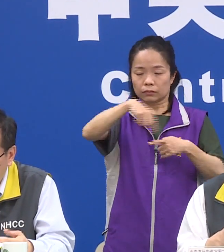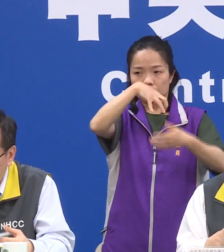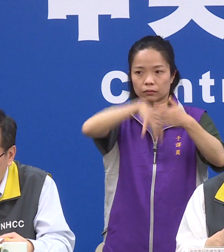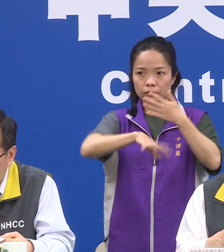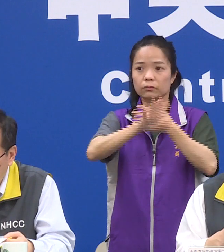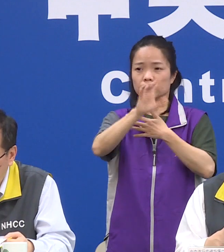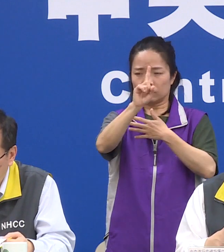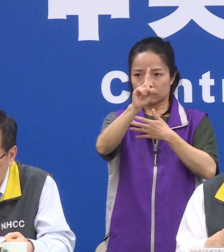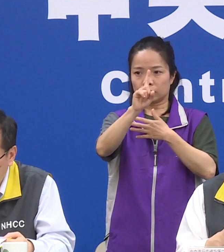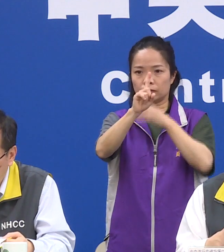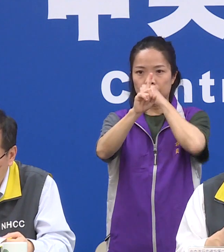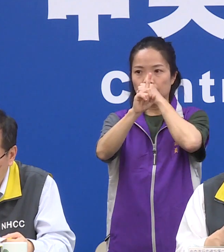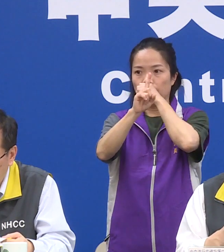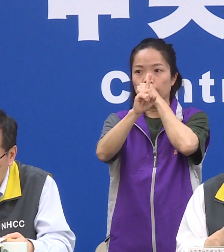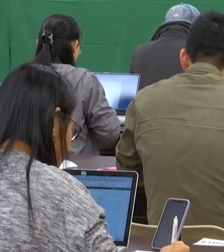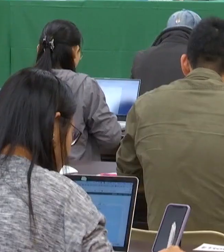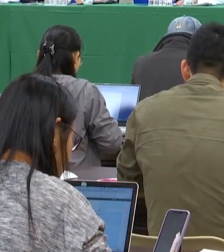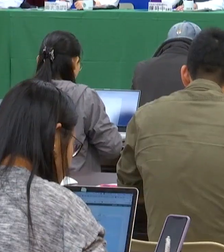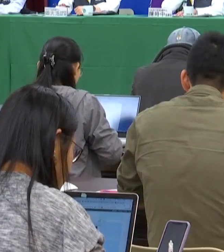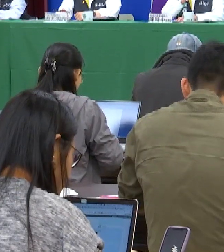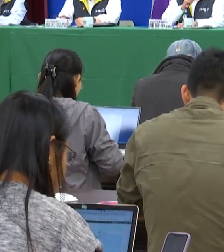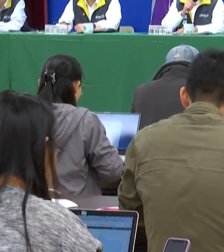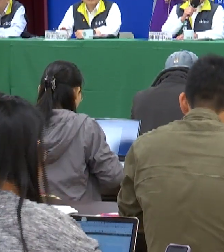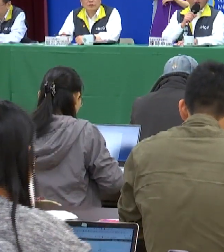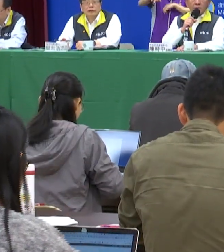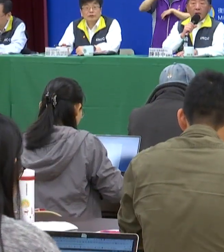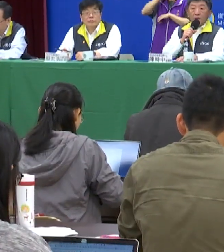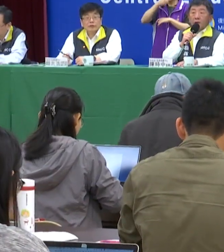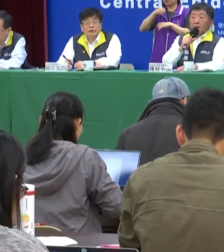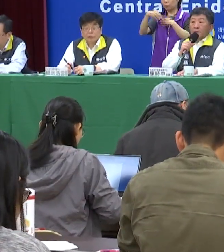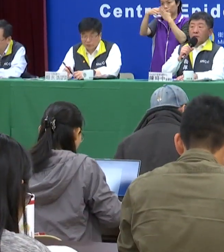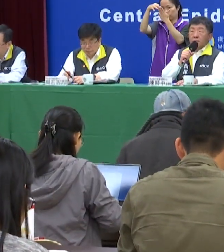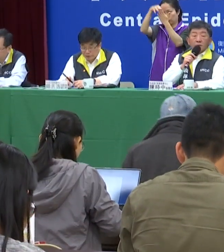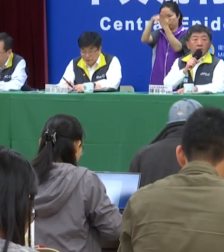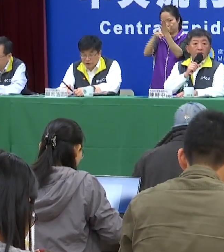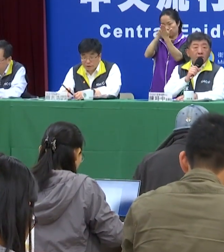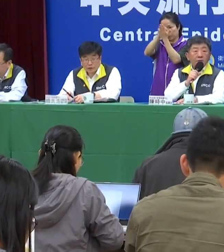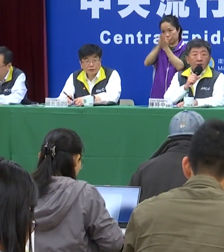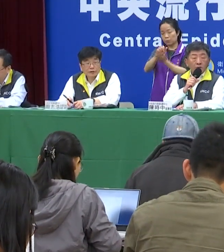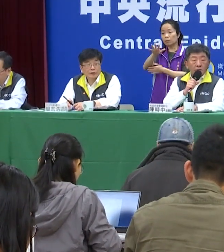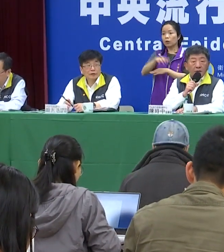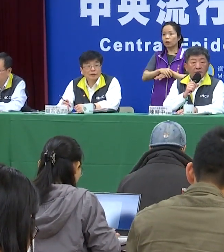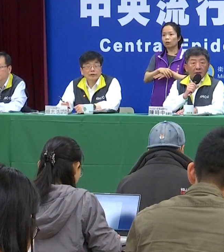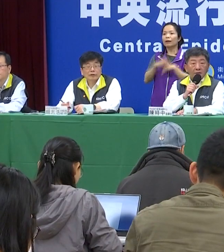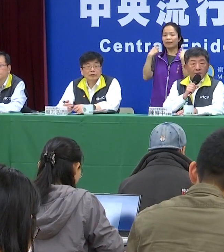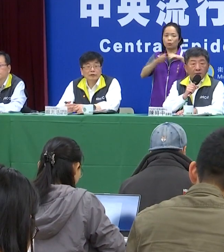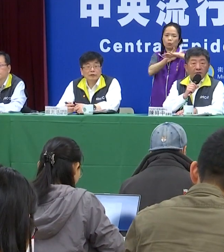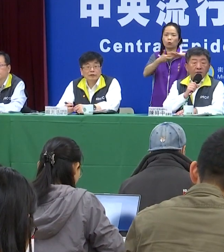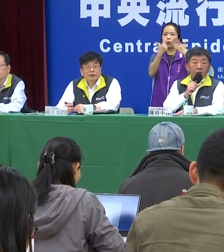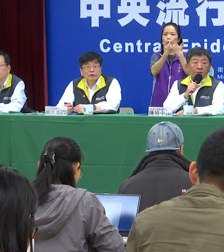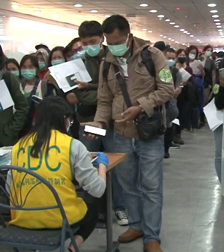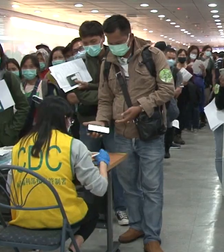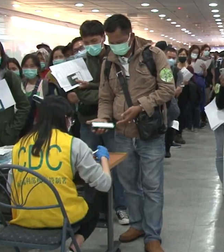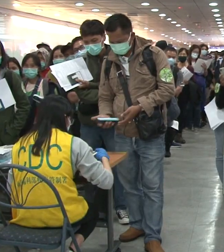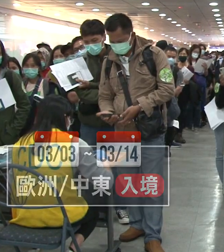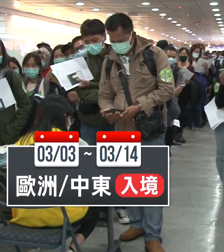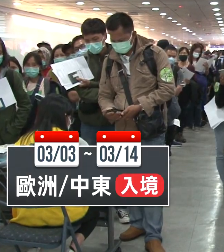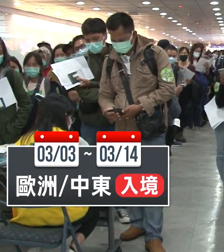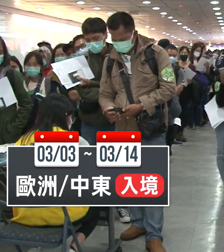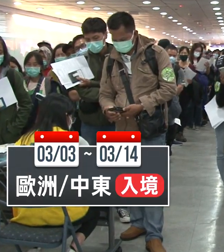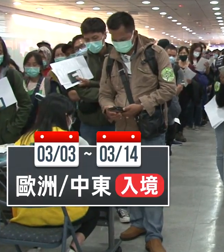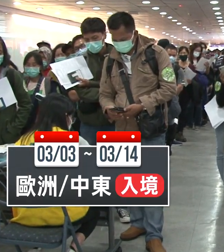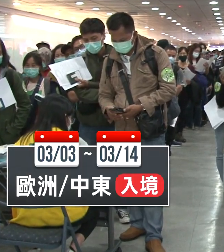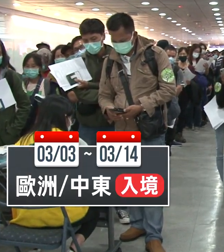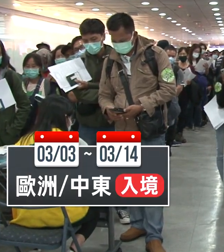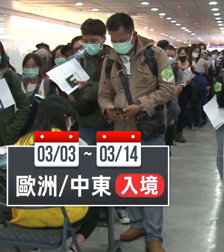状，采检结果是阴性。台湾境外移入个案没有下降趋势，指挥中心防堵疫情回溯了3号